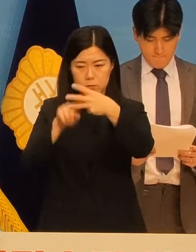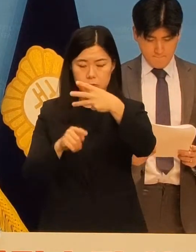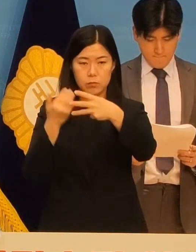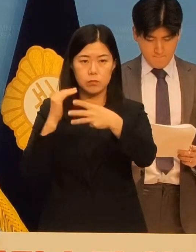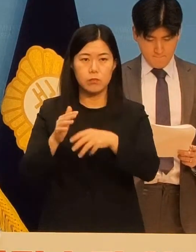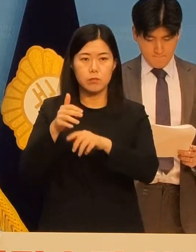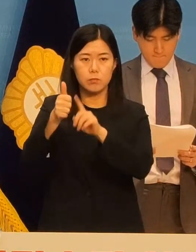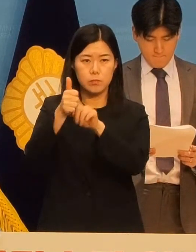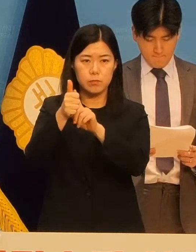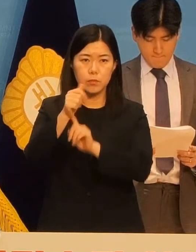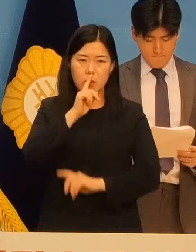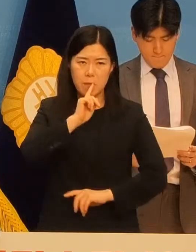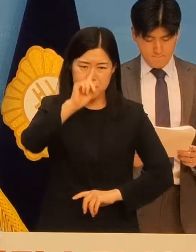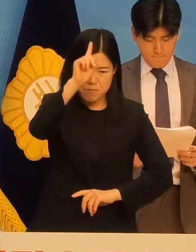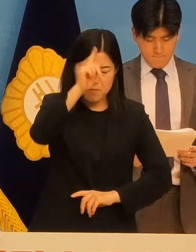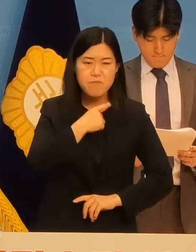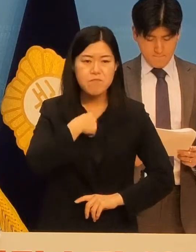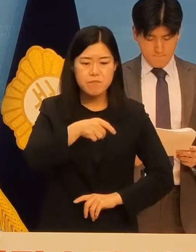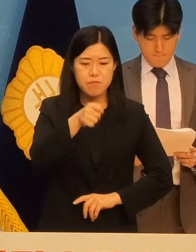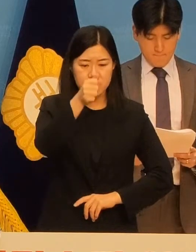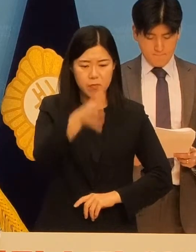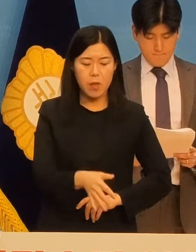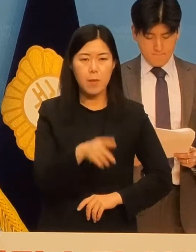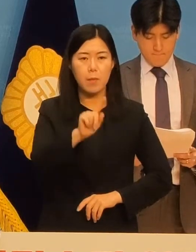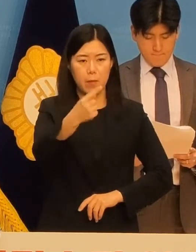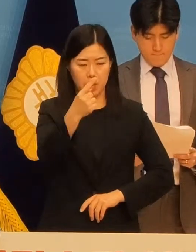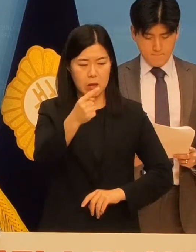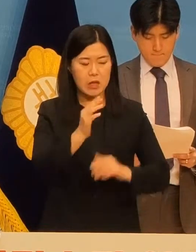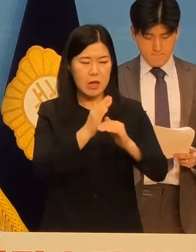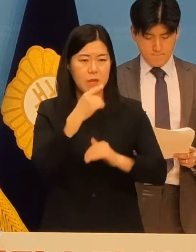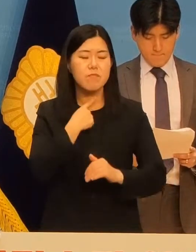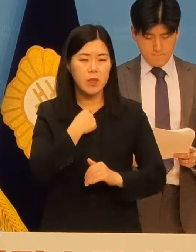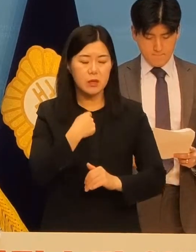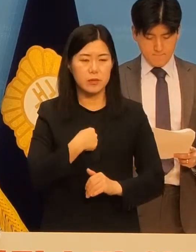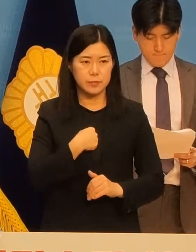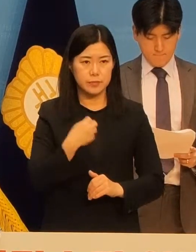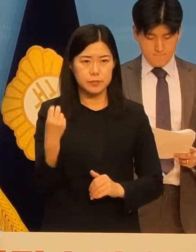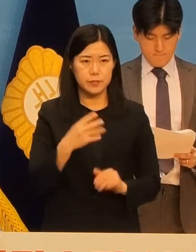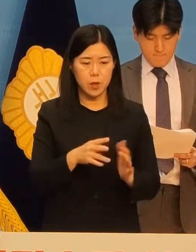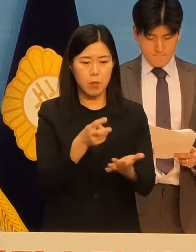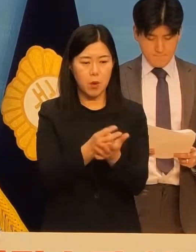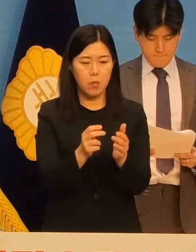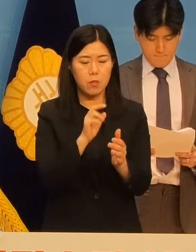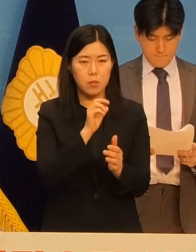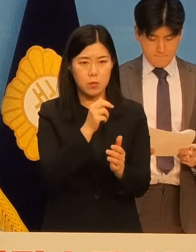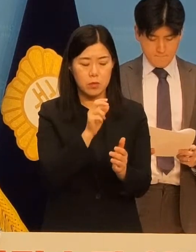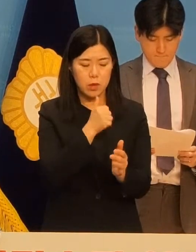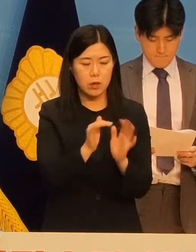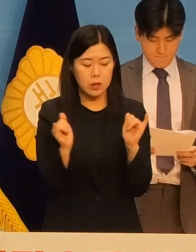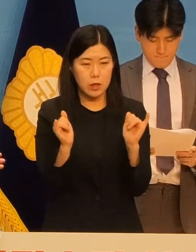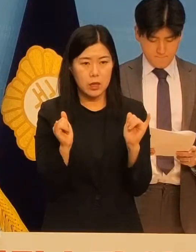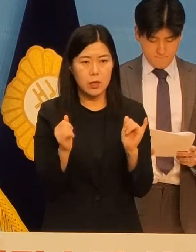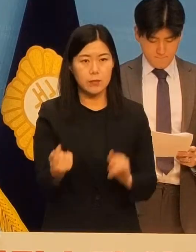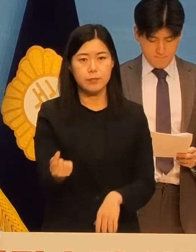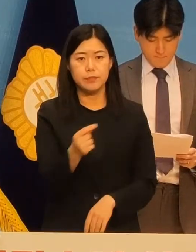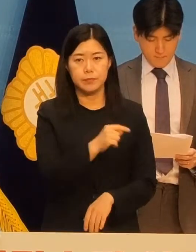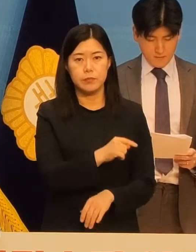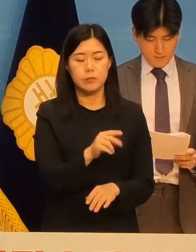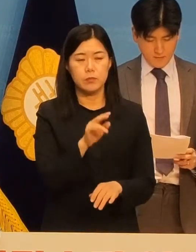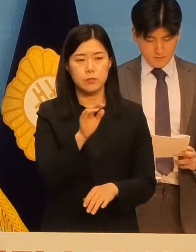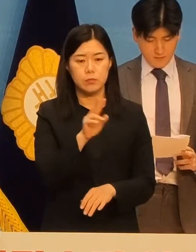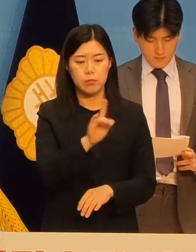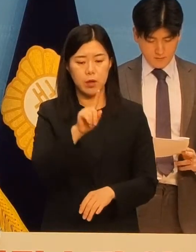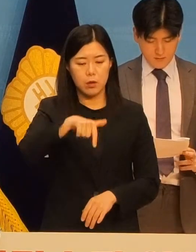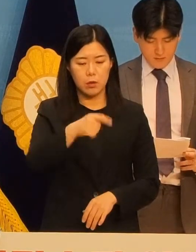100번 넘게 고발했던 사세행 대표인 저와 사세행 법률 대리인인 바로 옆에 계신 박강호